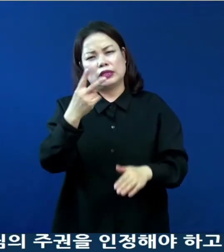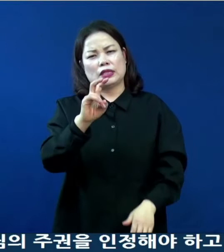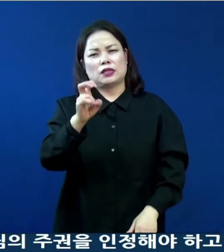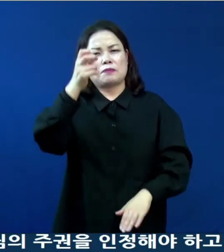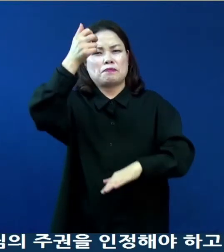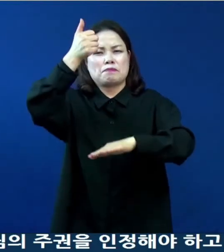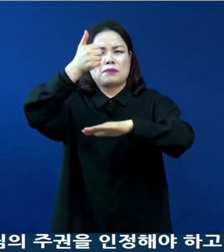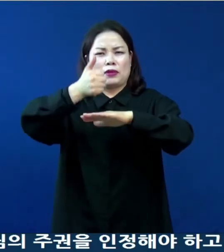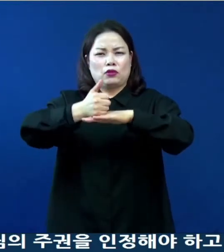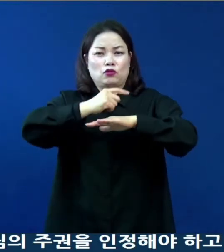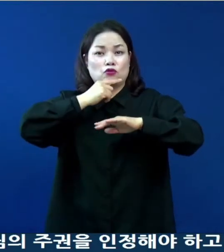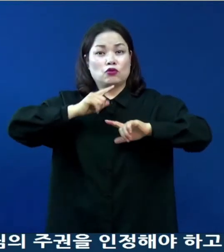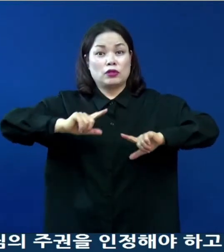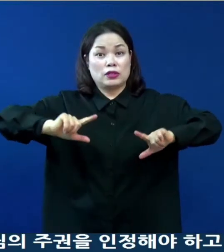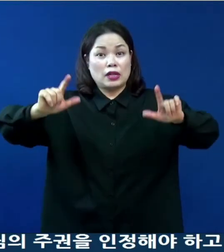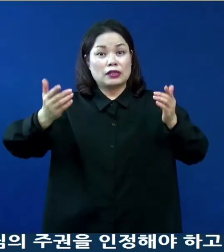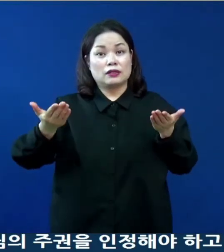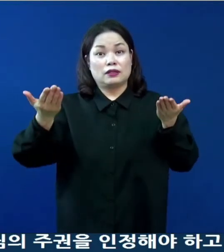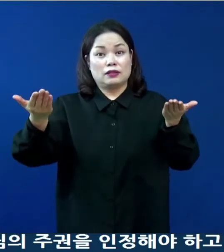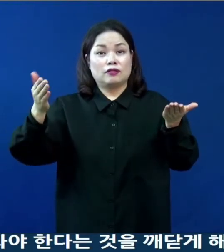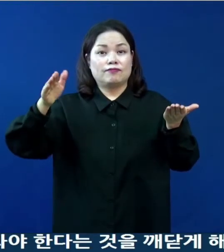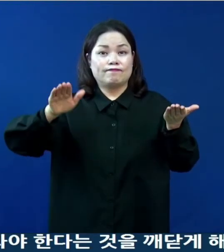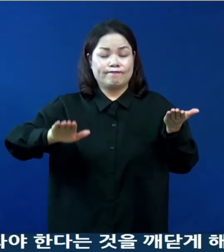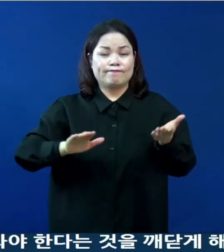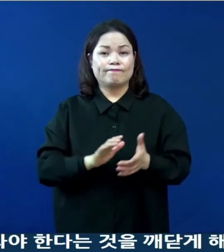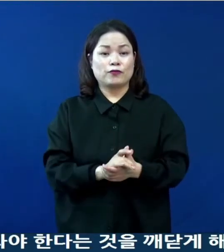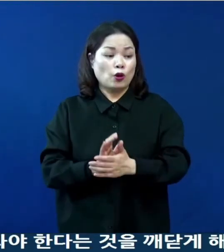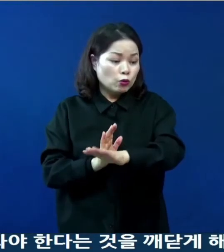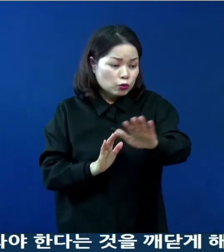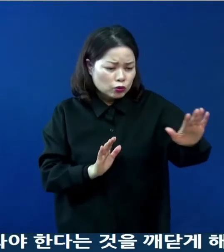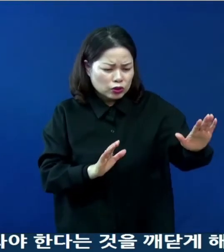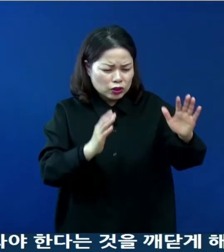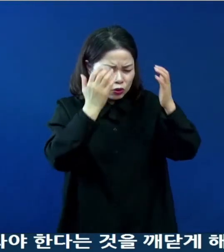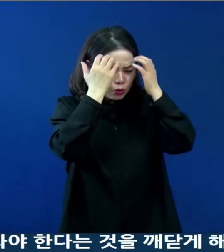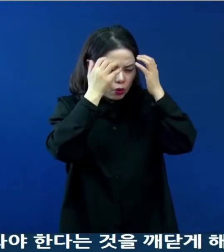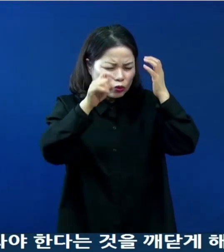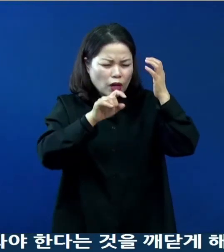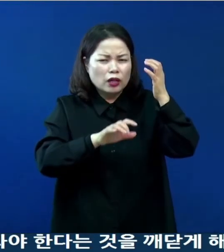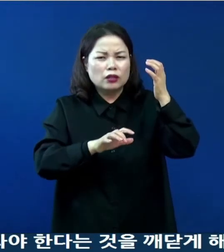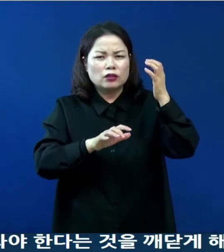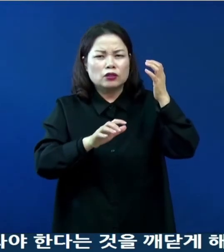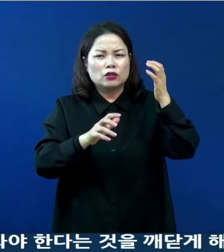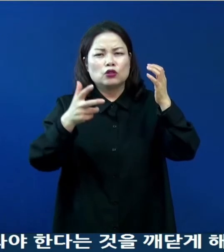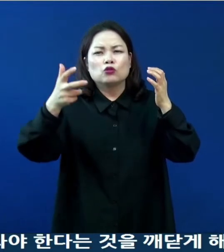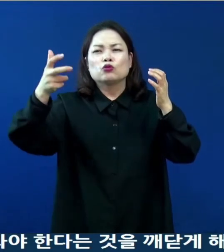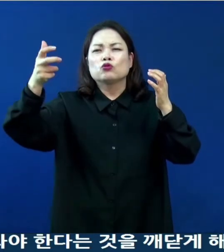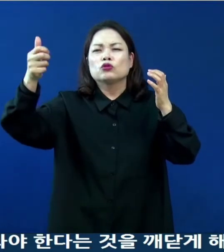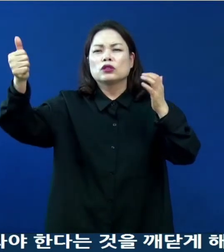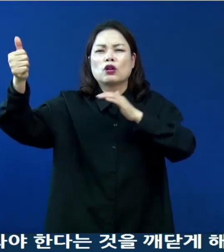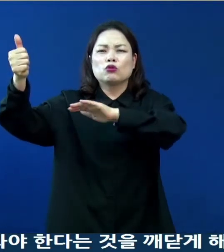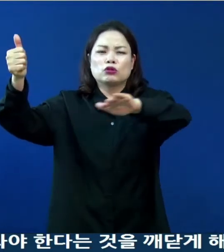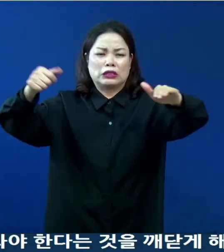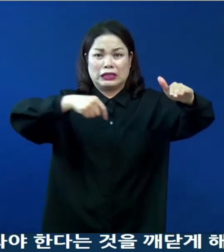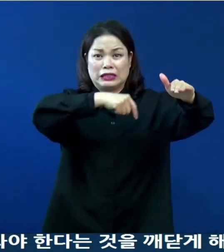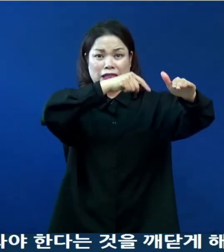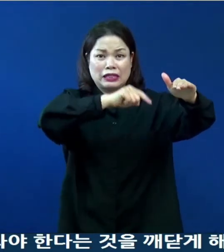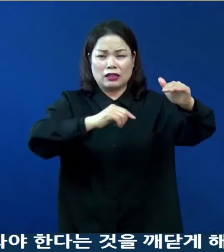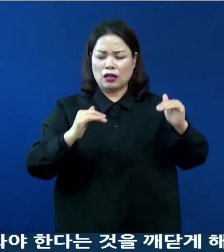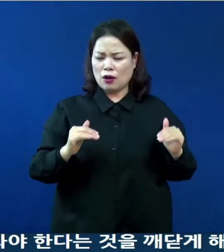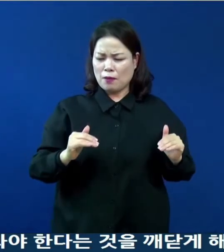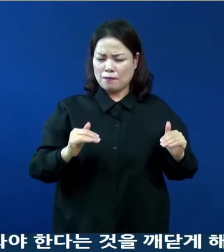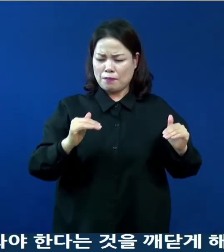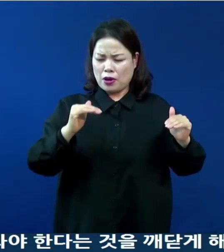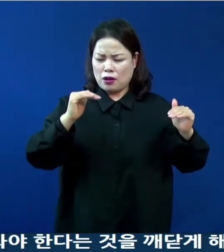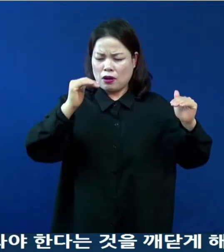2020년 마지막 주일로 드리는데요, 우리 고난 가운데 주님께서 분명히 우리 가운데